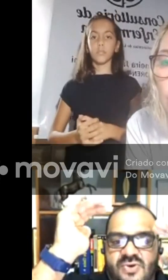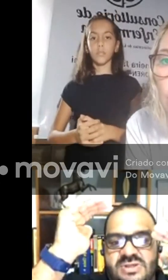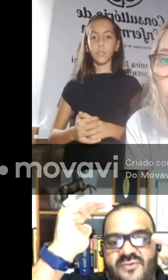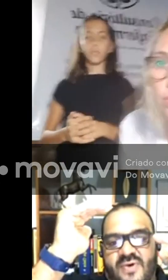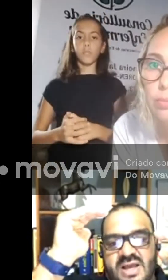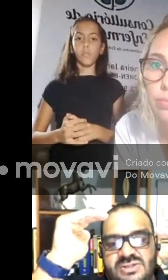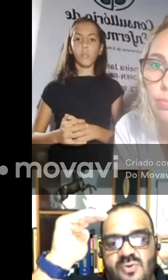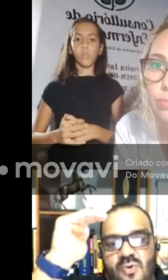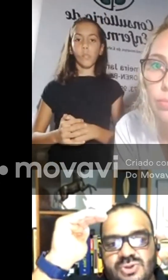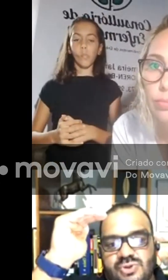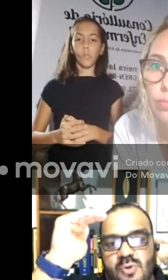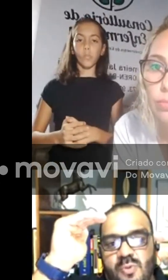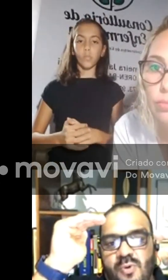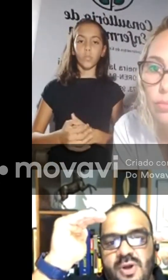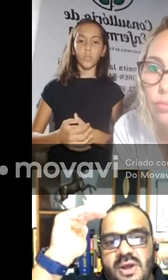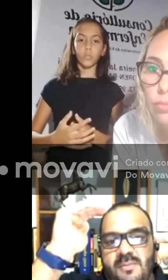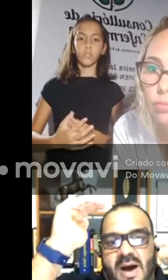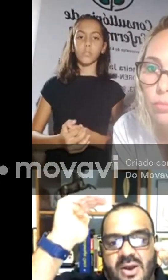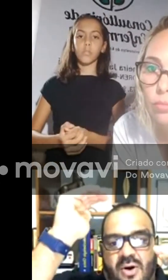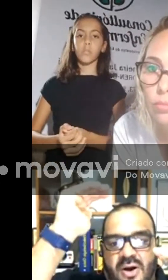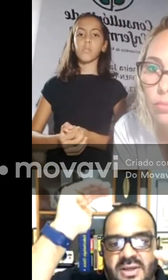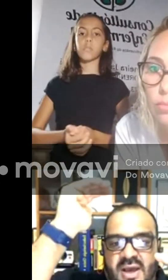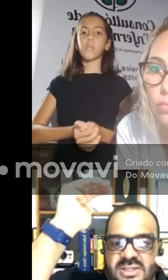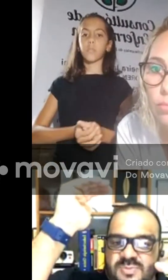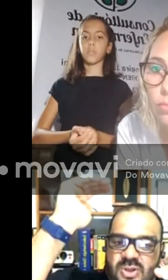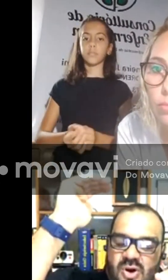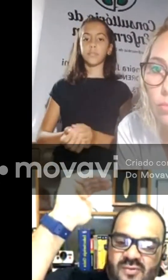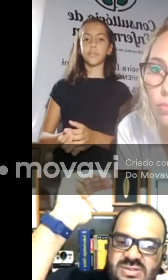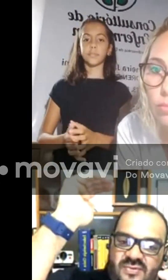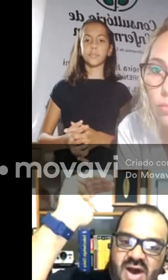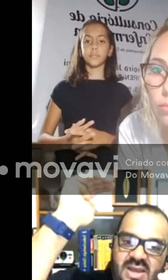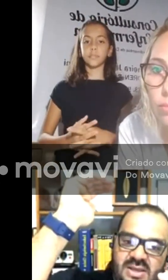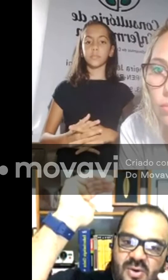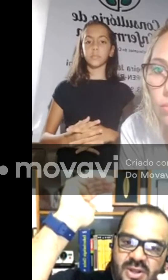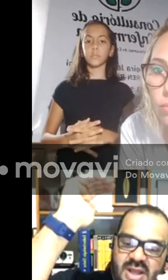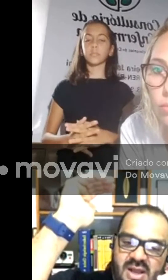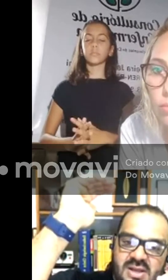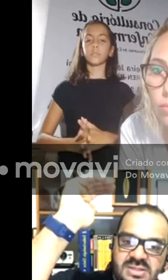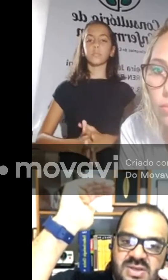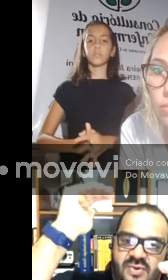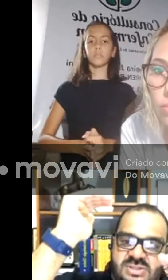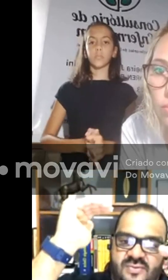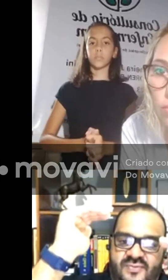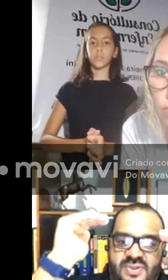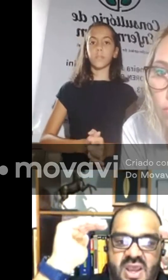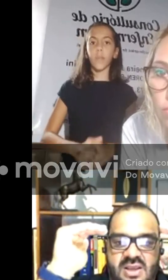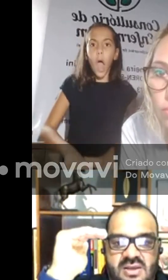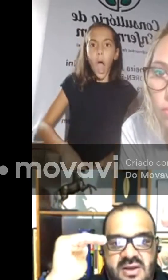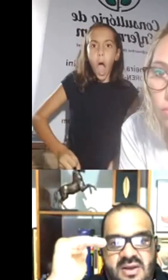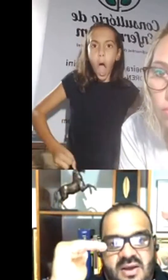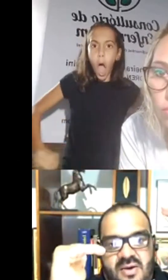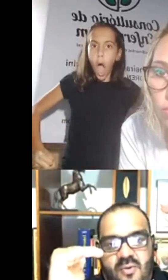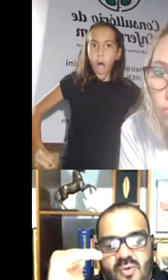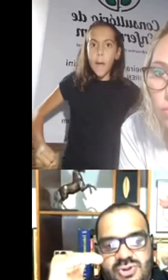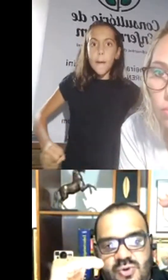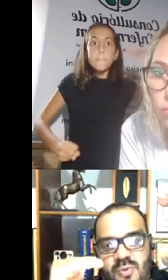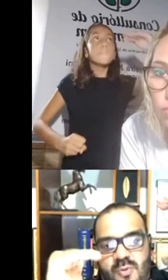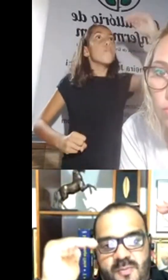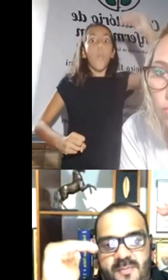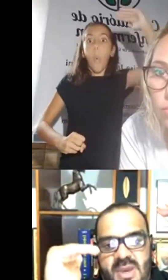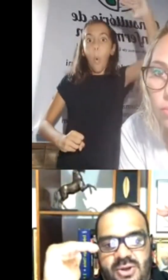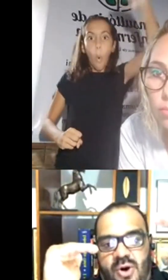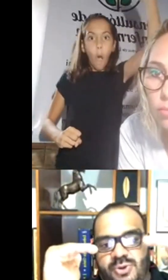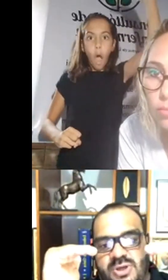Se você faz um consumo maior e gasto menor, você vai engordar. Se você tem um